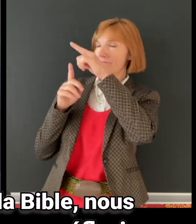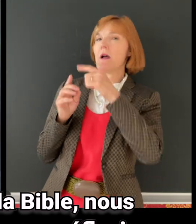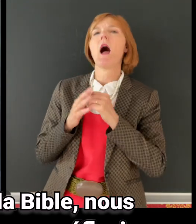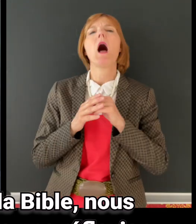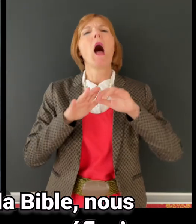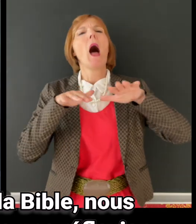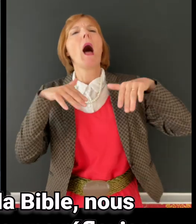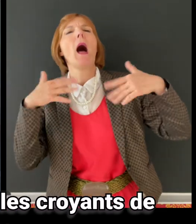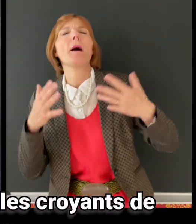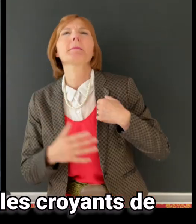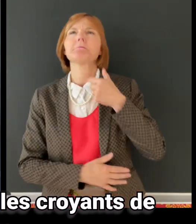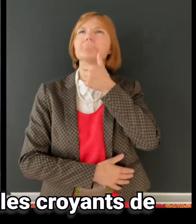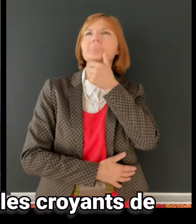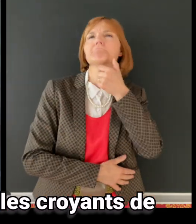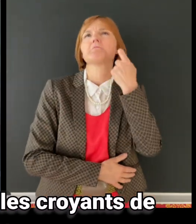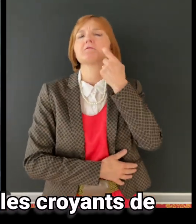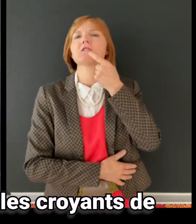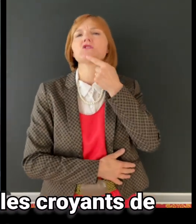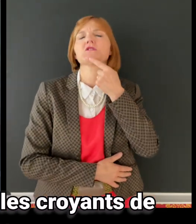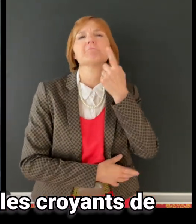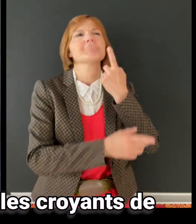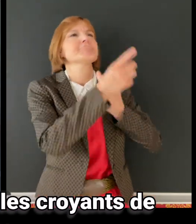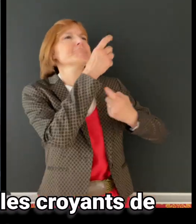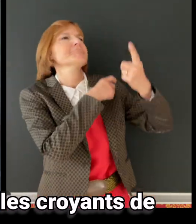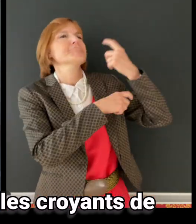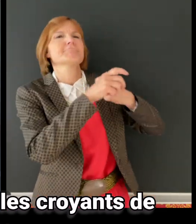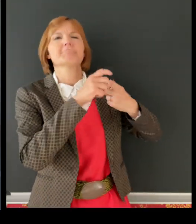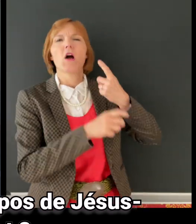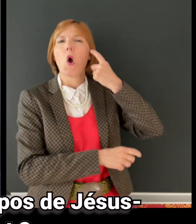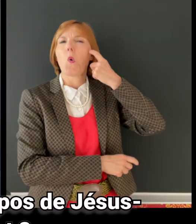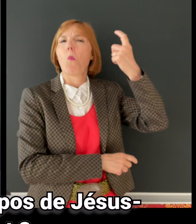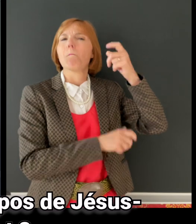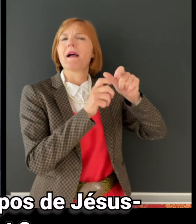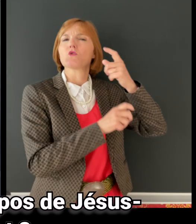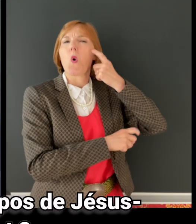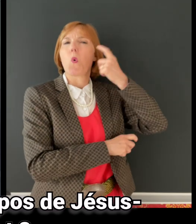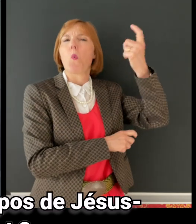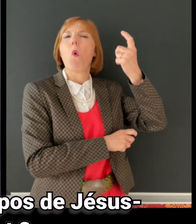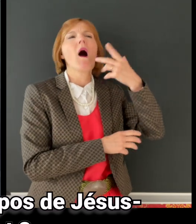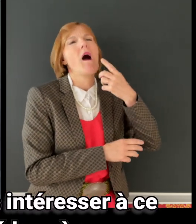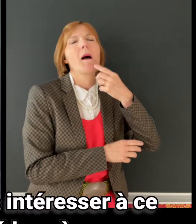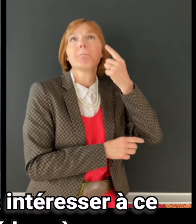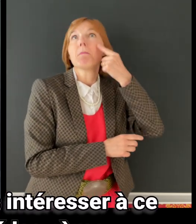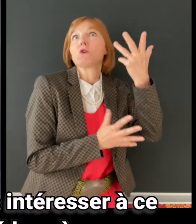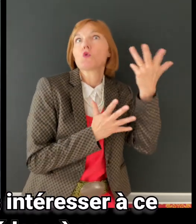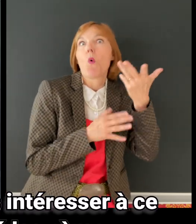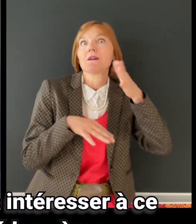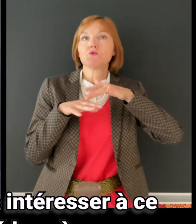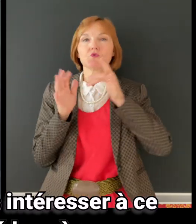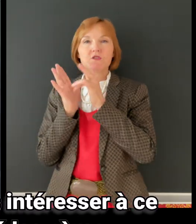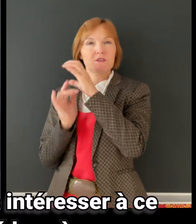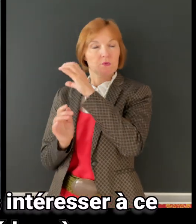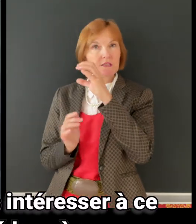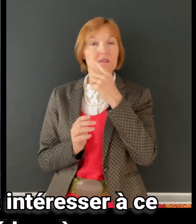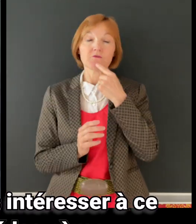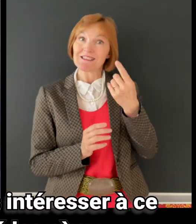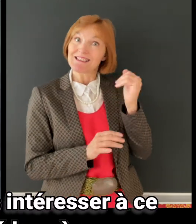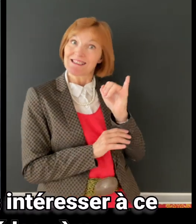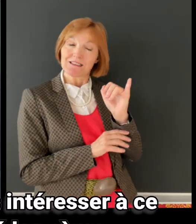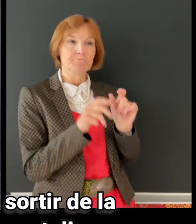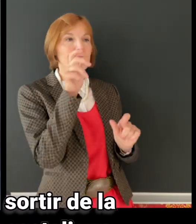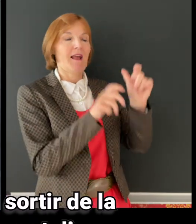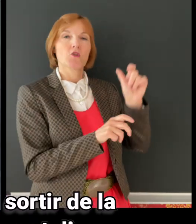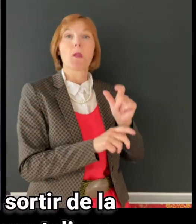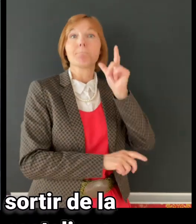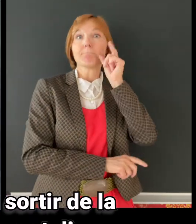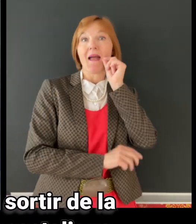nous entamerons toute une réflexion sur compenser les croyants de tous les temps à propos de Jésus-Christ. Nous allons nous intéresser à se compenser